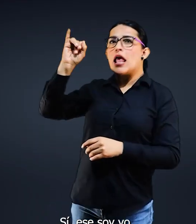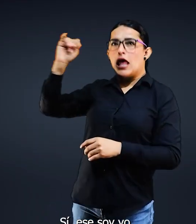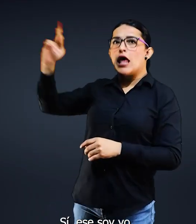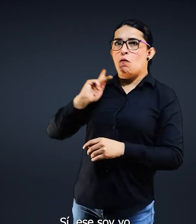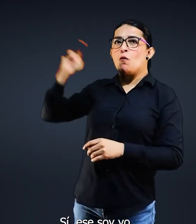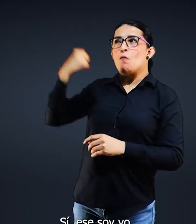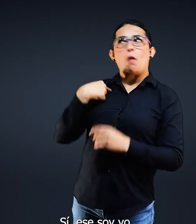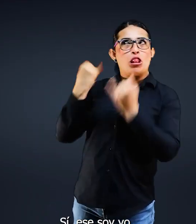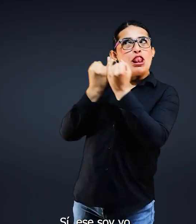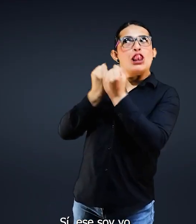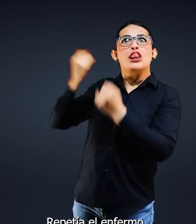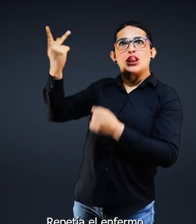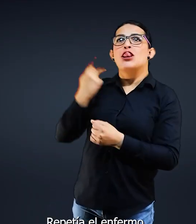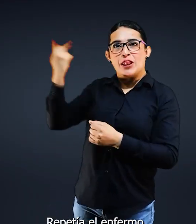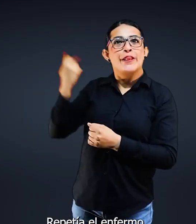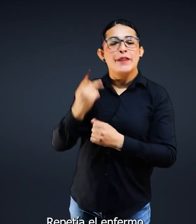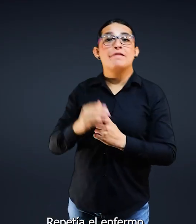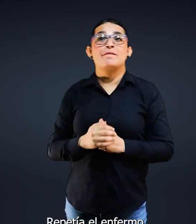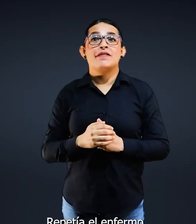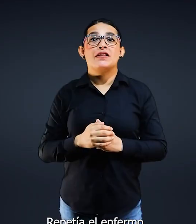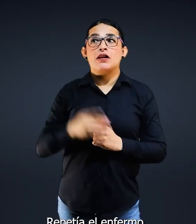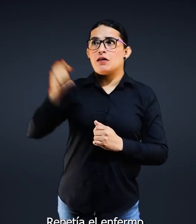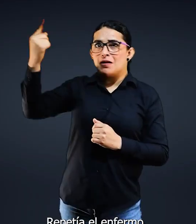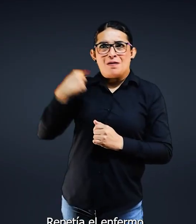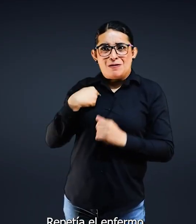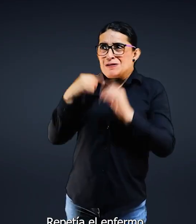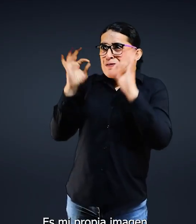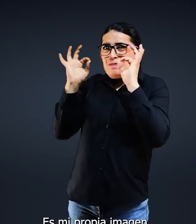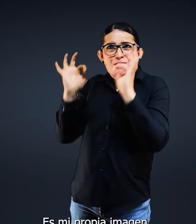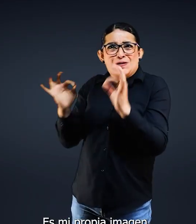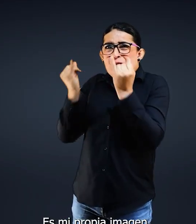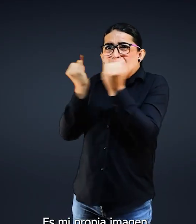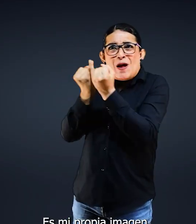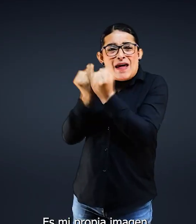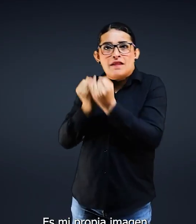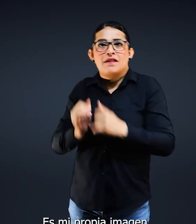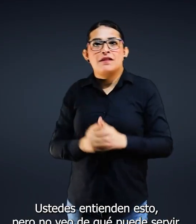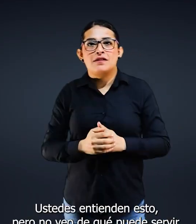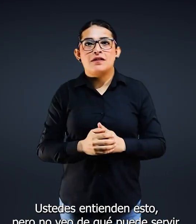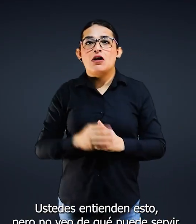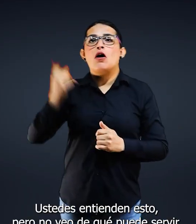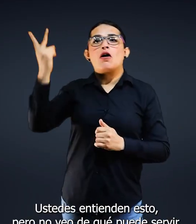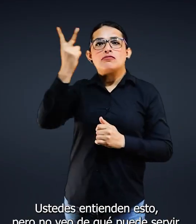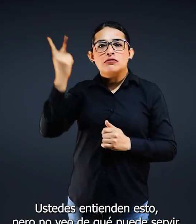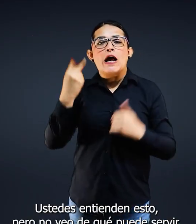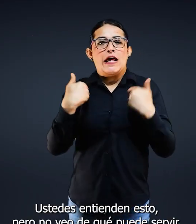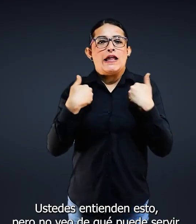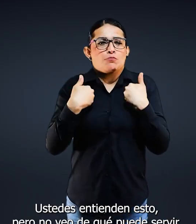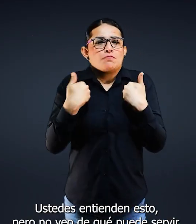Sí, ese soy yo, repetía el enfermo. Es mi propia imagen, ustedes entienden esto, pero no veo de